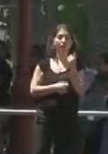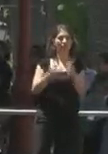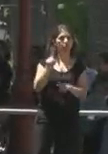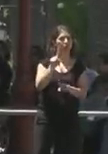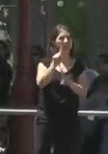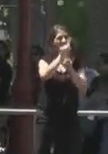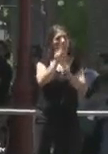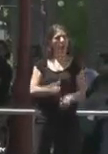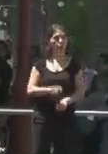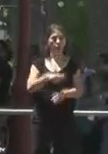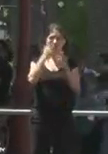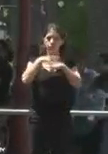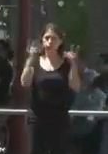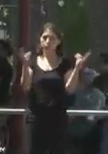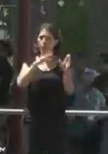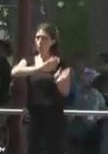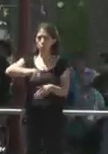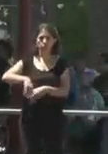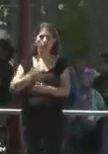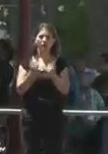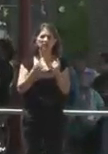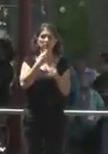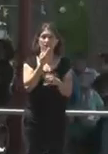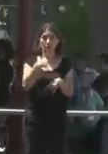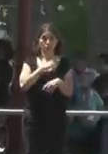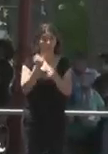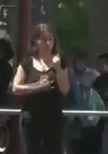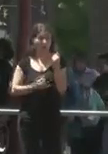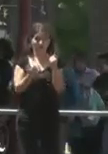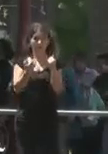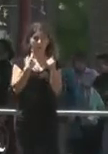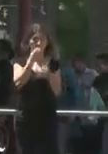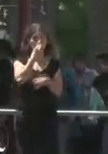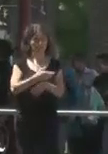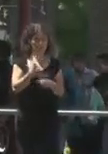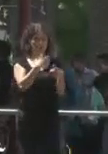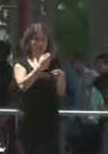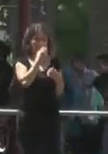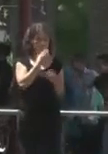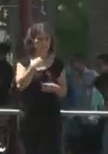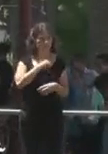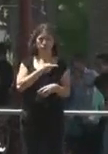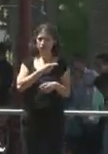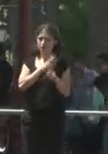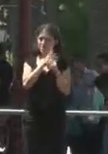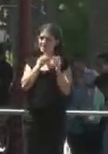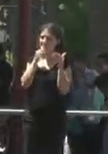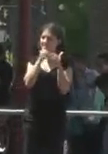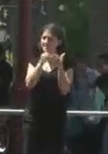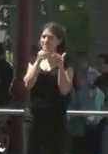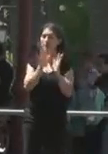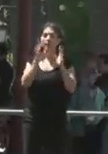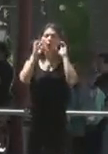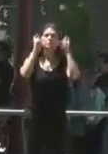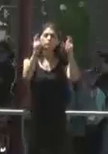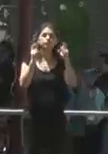encuestas. Y esas encuestas en general dicen que vamos con el viento de cola, que la cosa va bien, que estamos cerca, pero que hay que hacer un esfuerzo más,